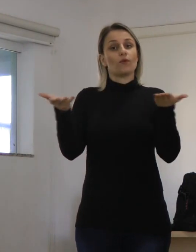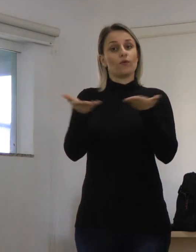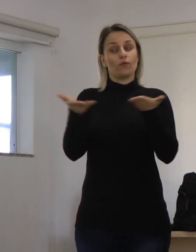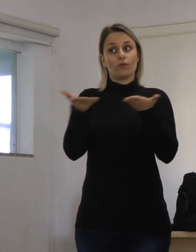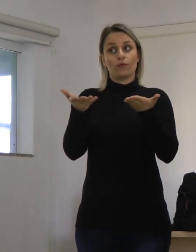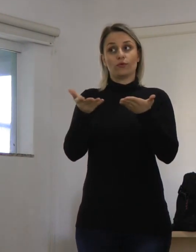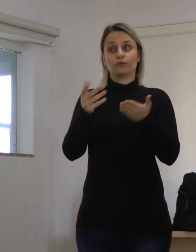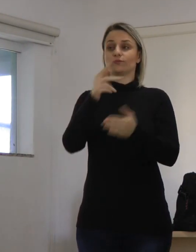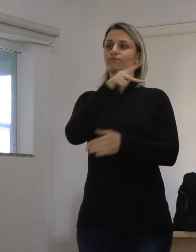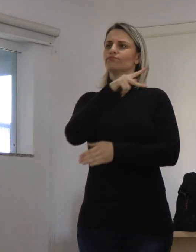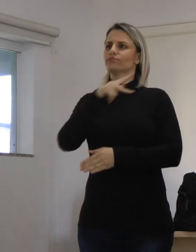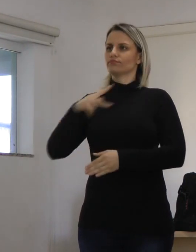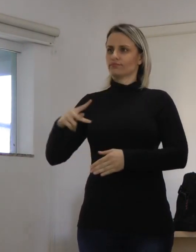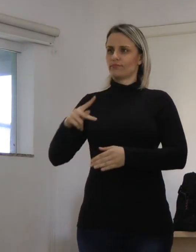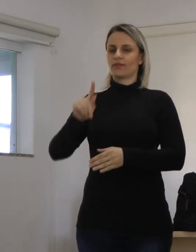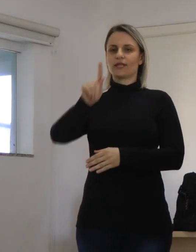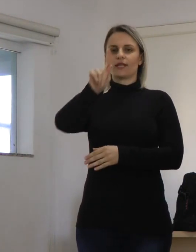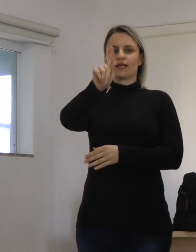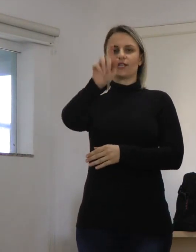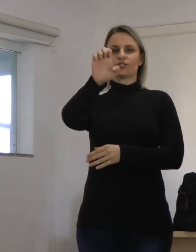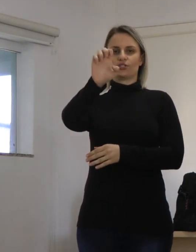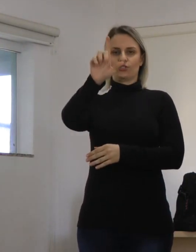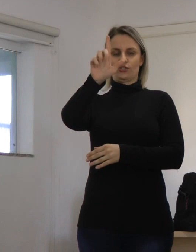querido presidente, o Geraldo Saviani,